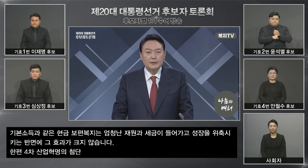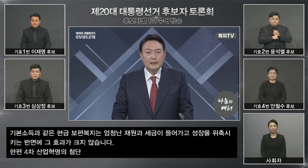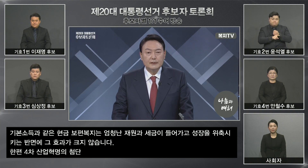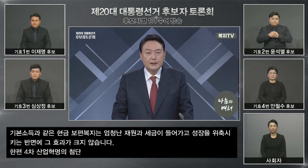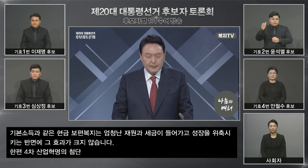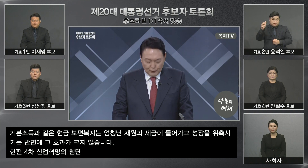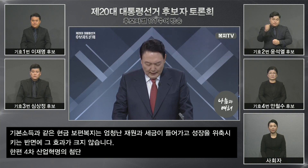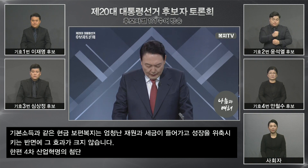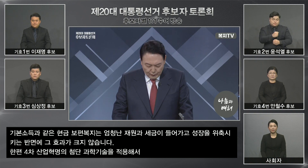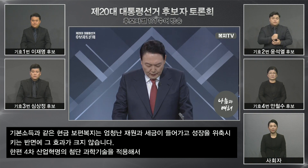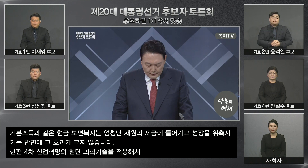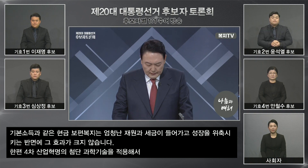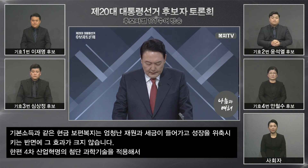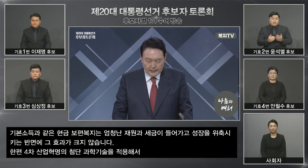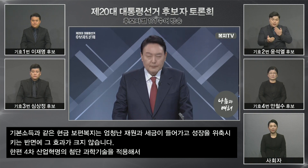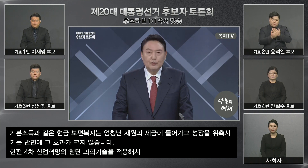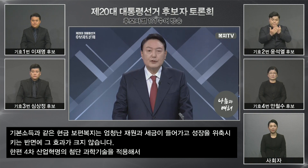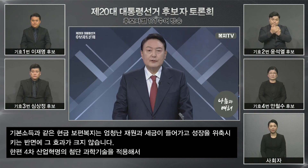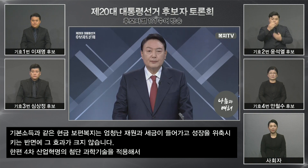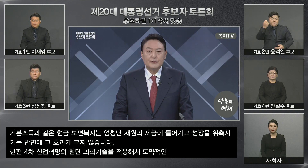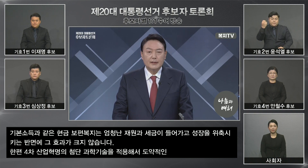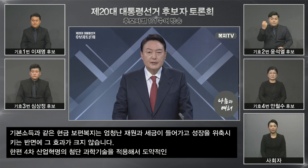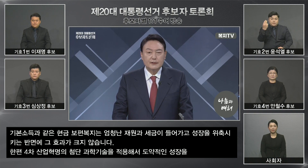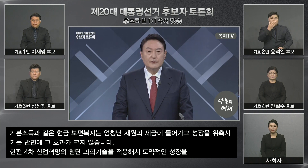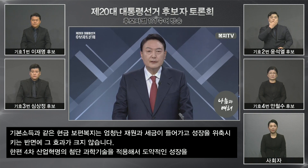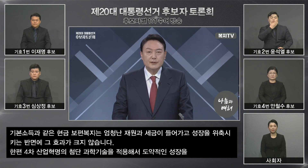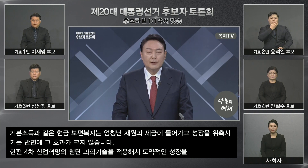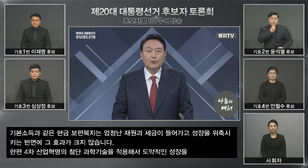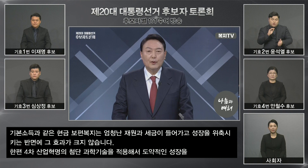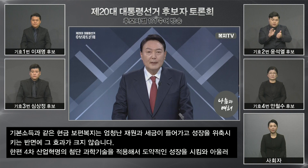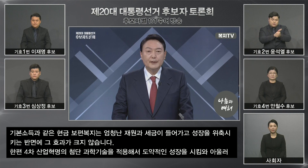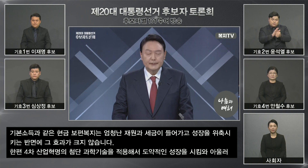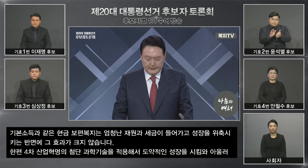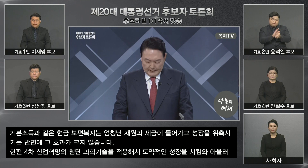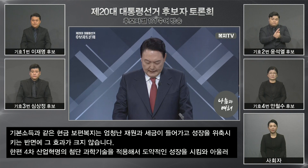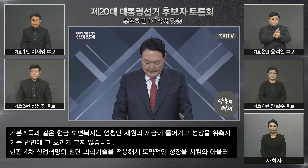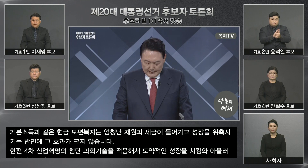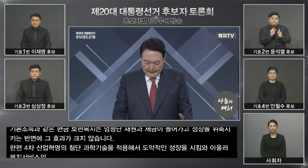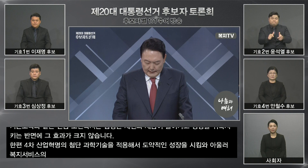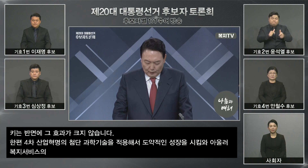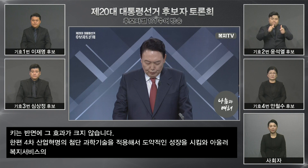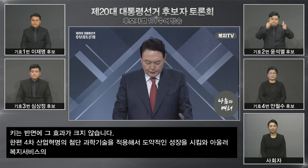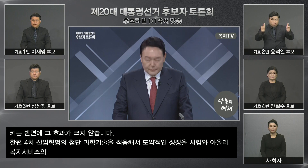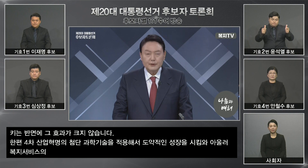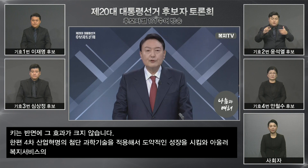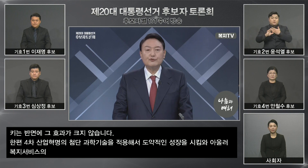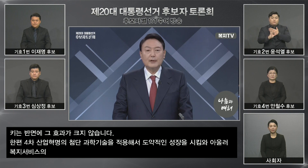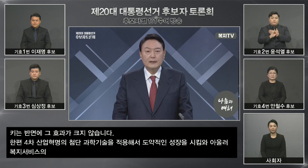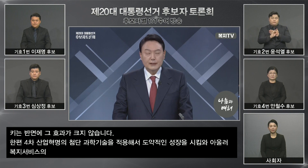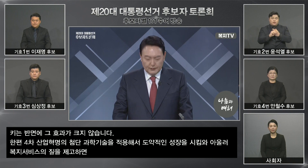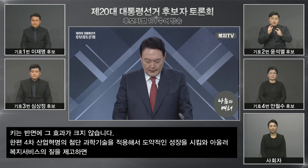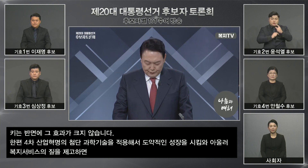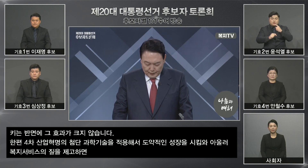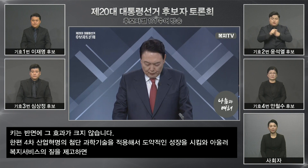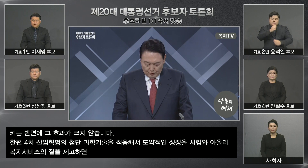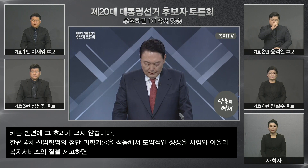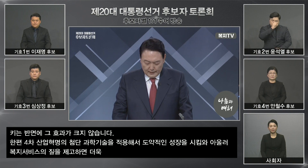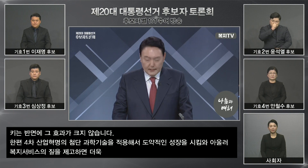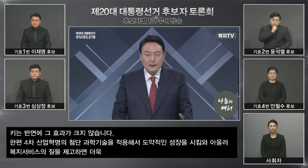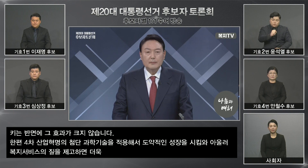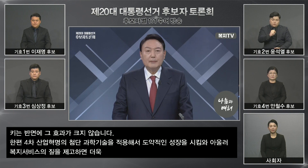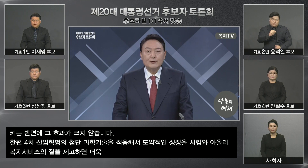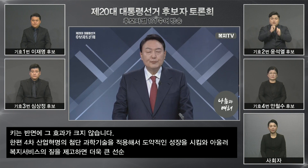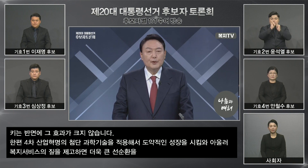도약적인 성장을 시킴과 아울러 복지 서비스의 질을 제고하면 더욱 큰 선순환을 이뤄낼 수